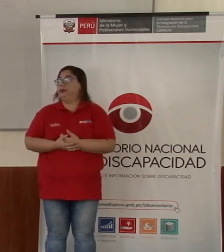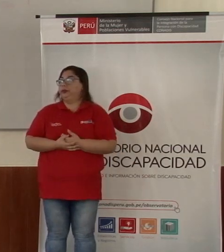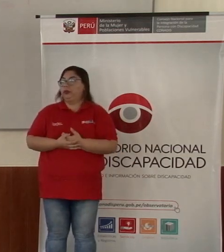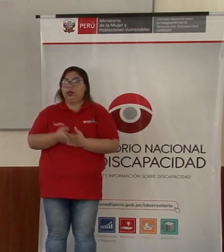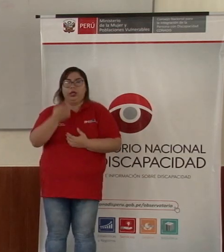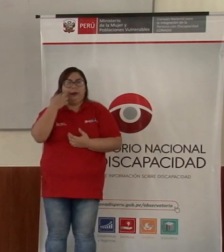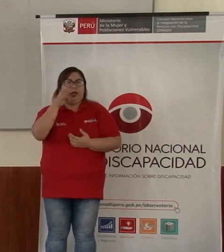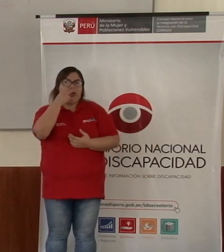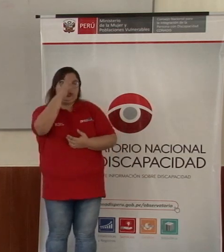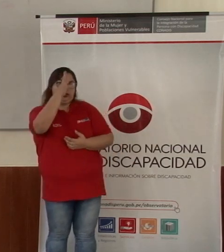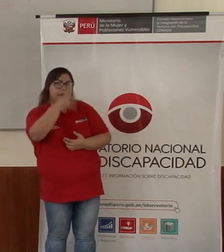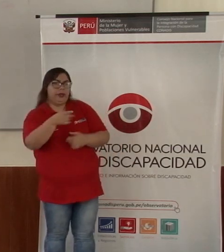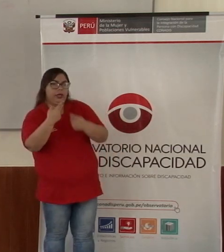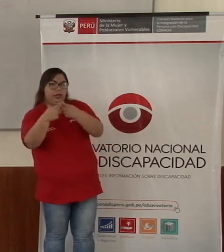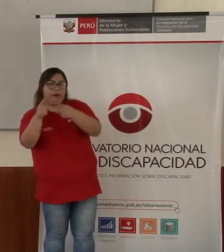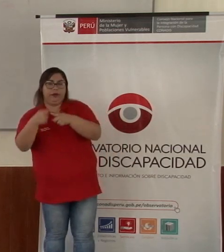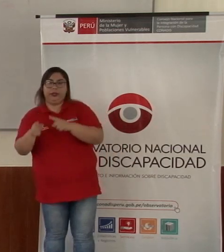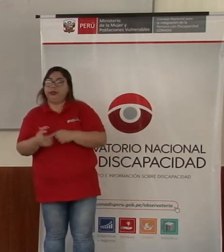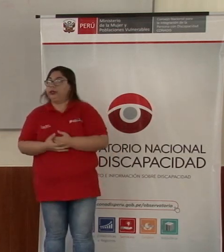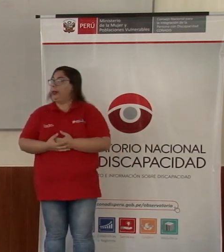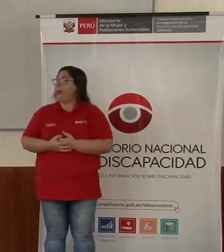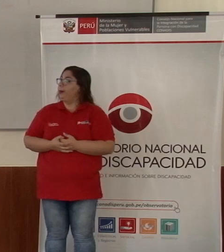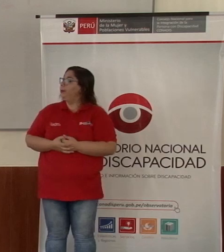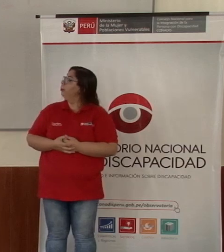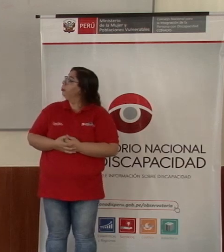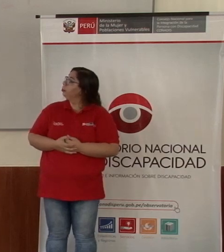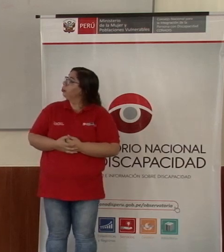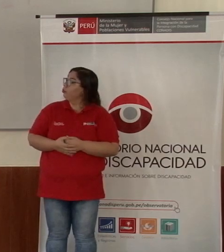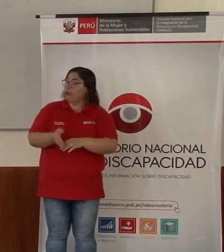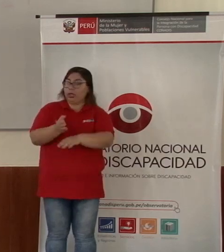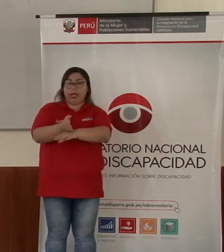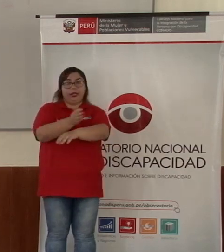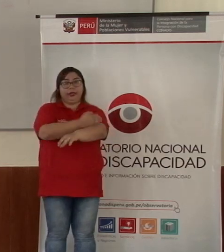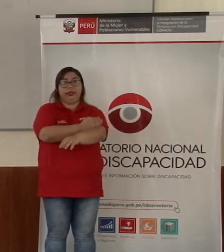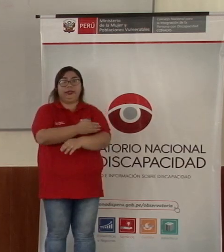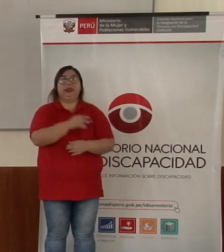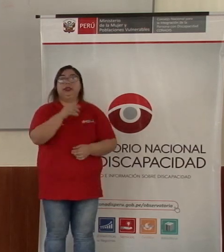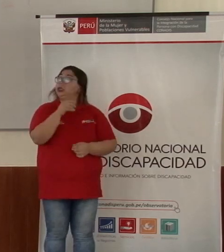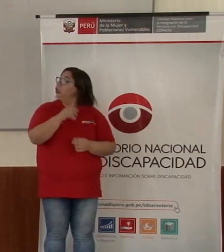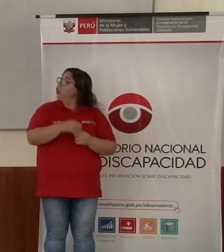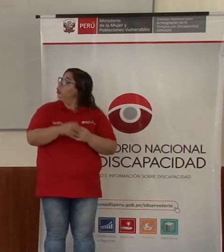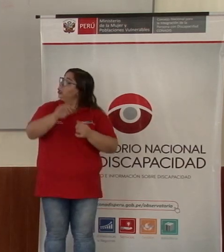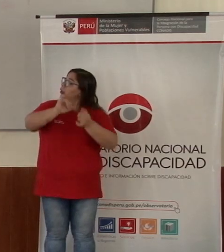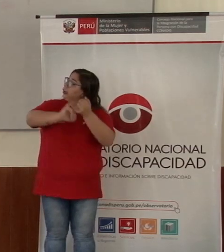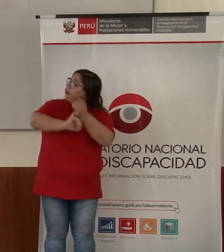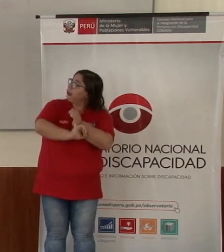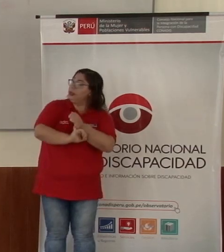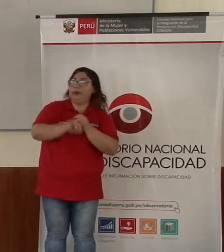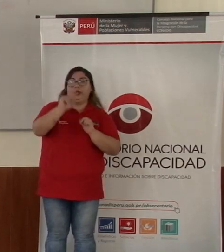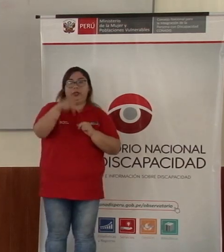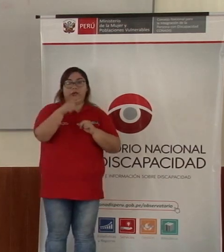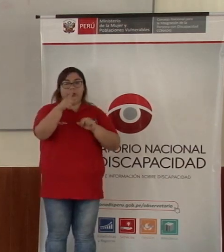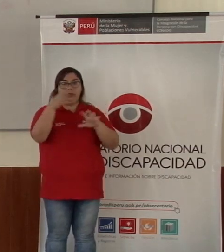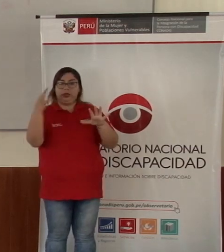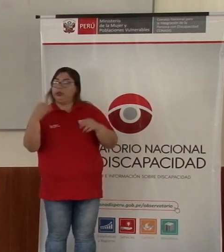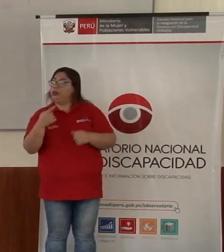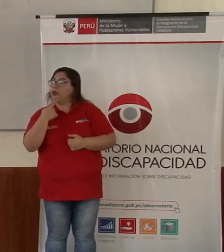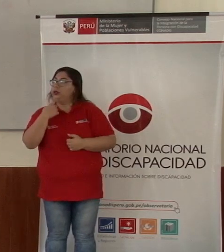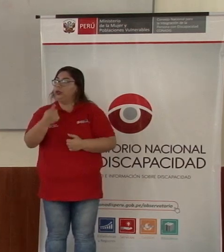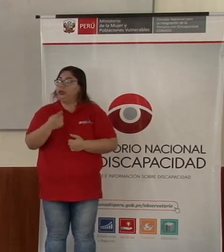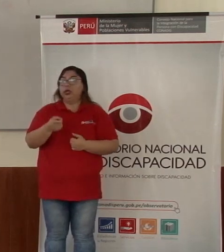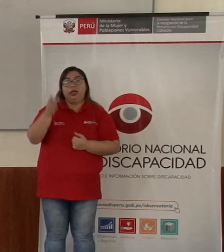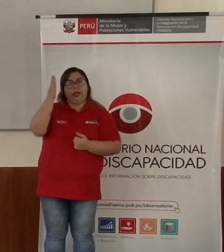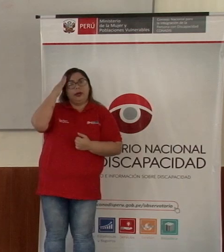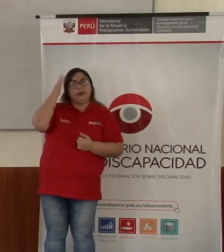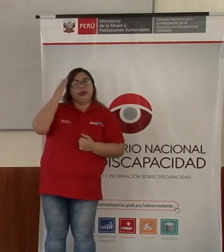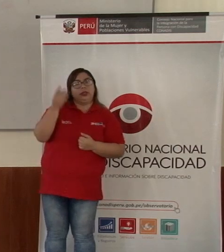para que se note la diferencia, ¿no? Antes de septiembre del 2018, definían a la capacidad